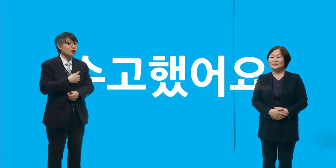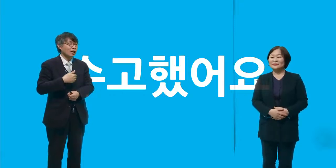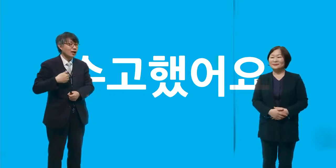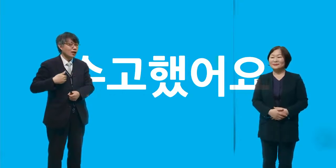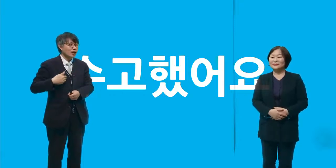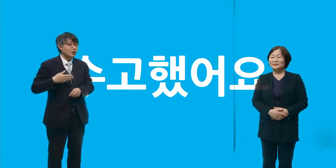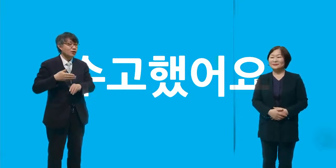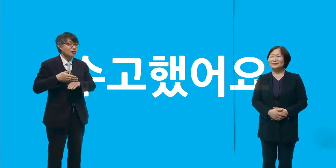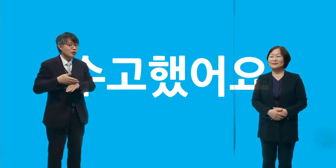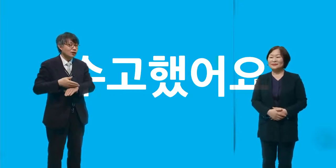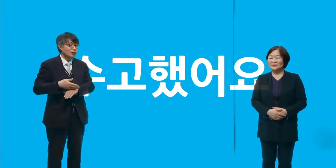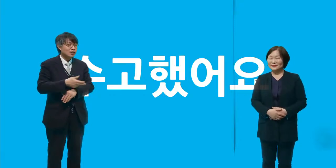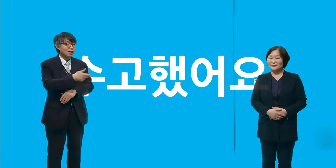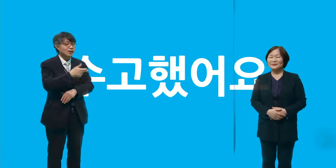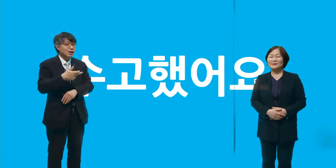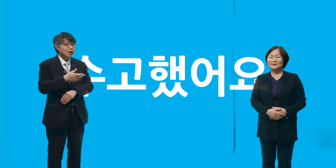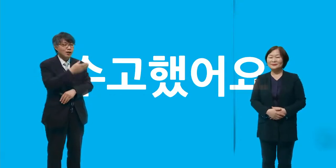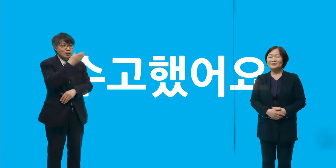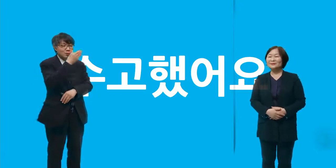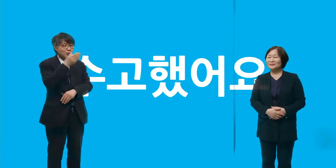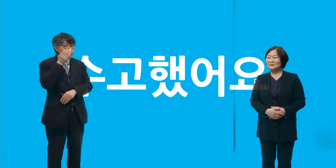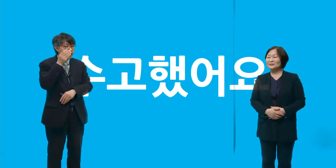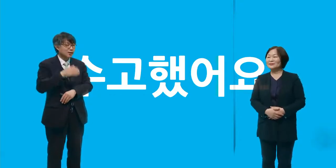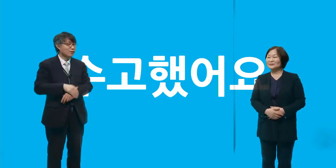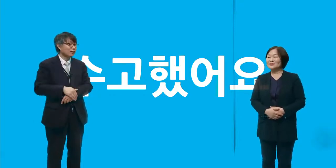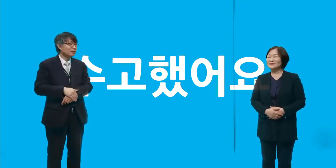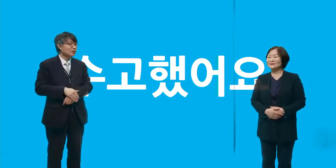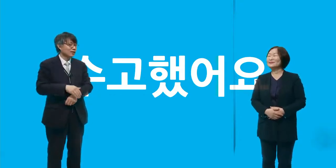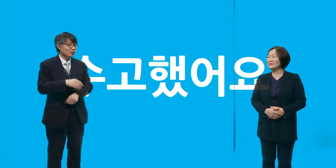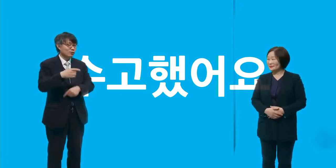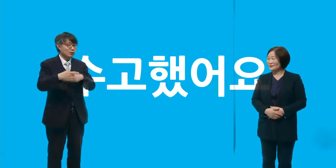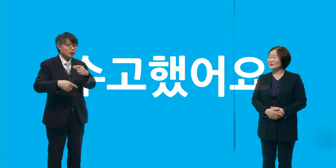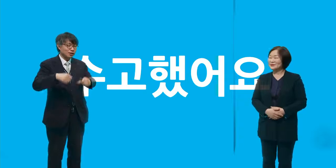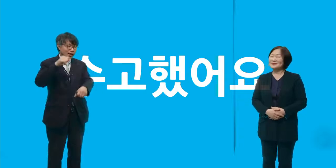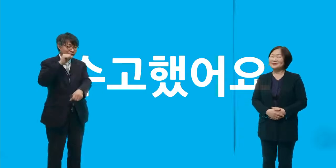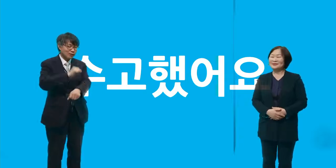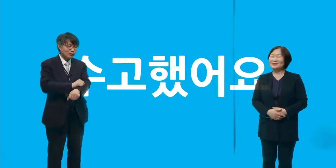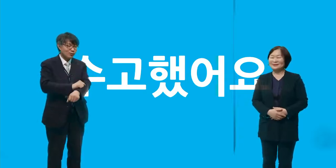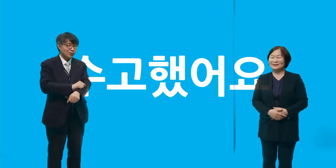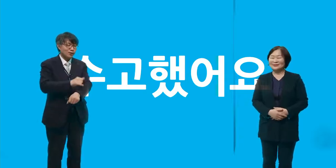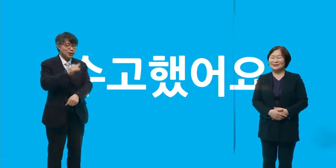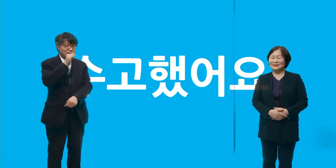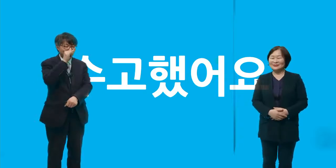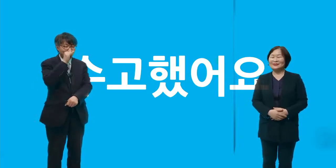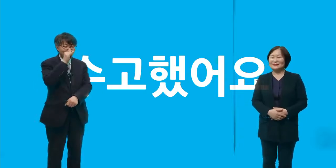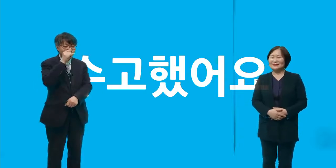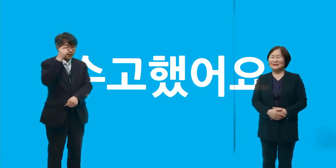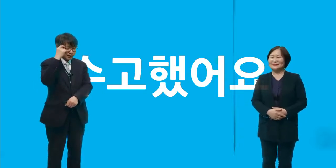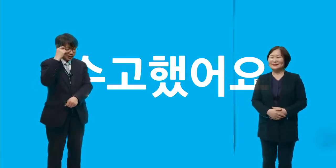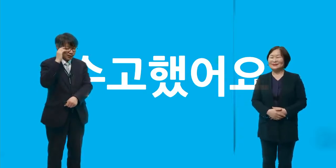있게 천천히 크게 뻔뻔하게 하시면 수어를 잘 하실 수 있다고 생각이